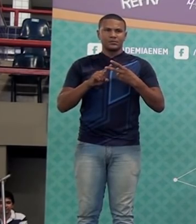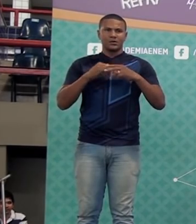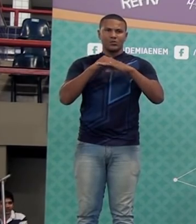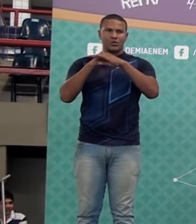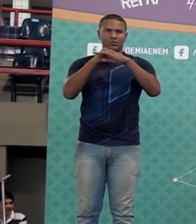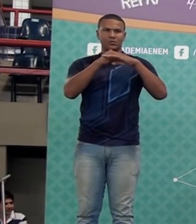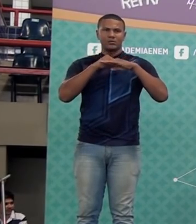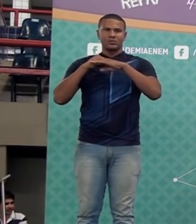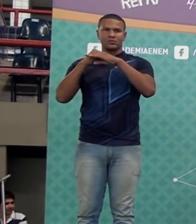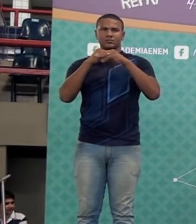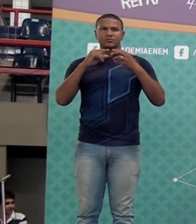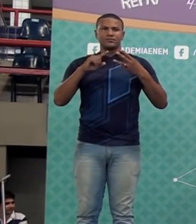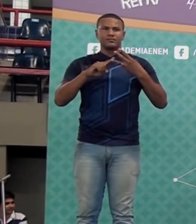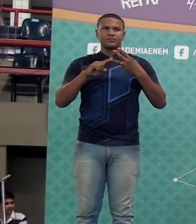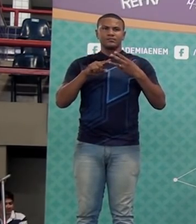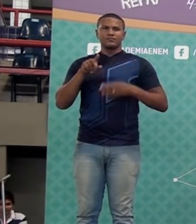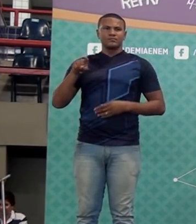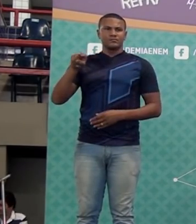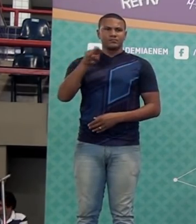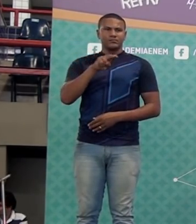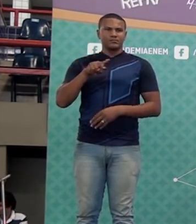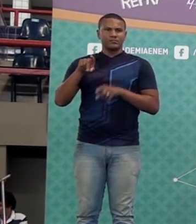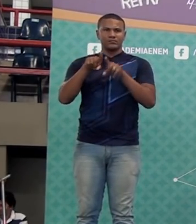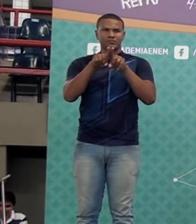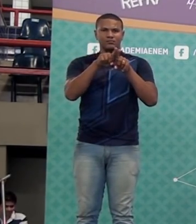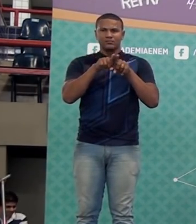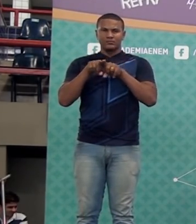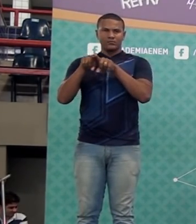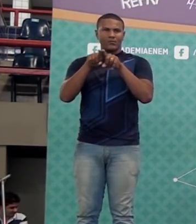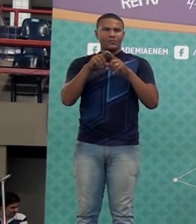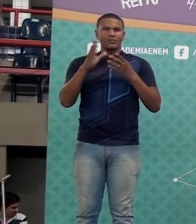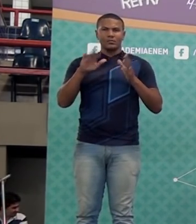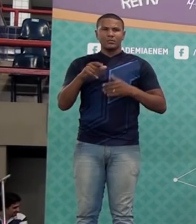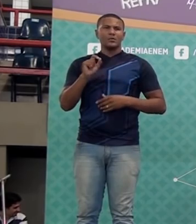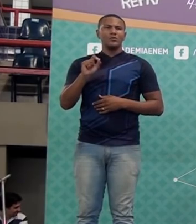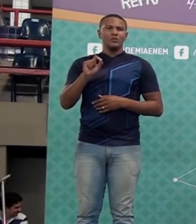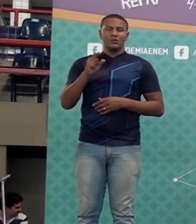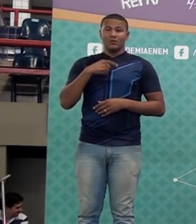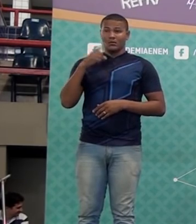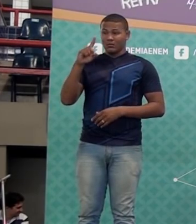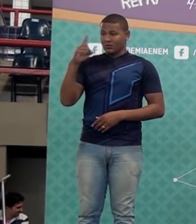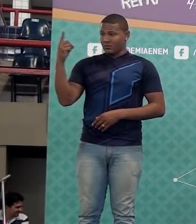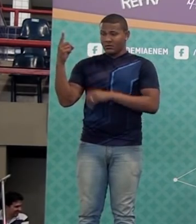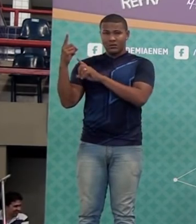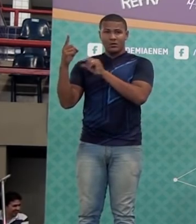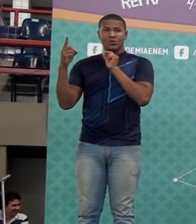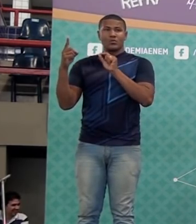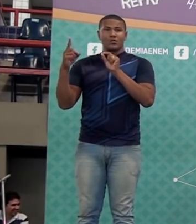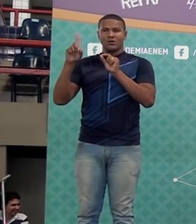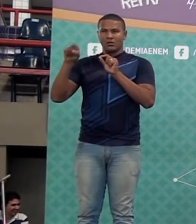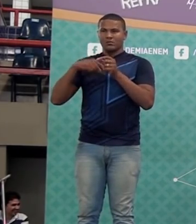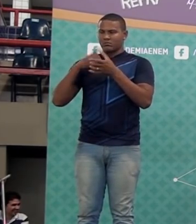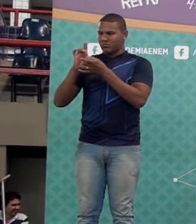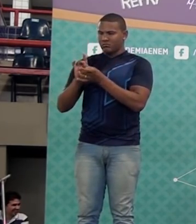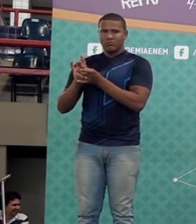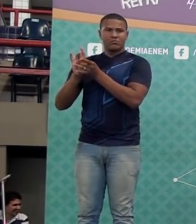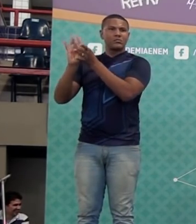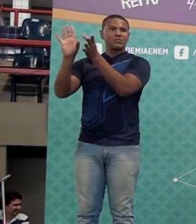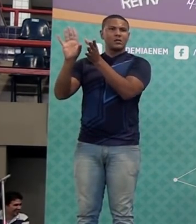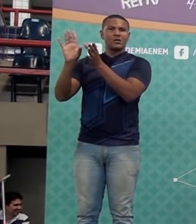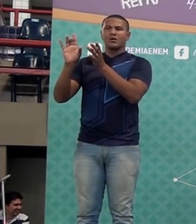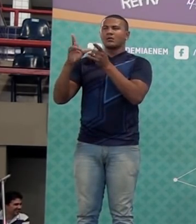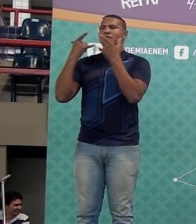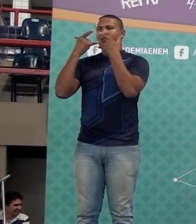igualdade, fraternidade. Quem é de direita, especialmente, é quem prioriza a liberdade, especialmente a liberdade de